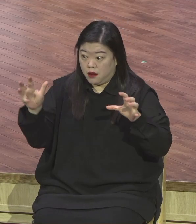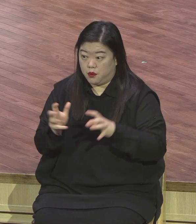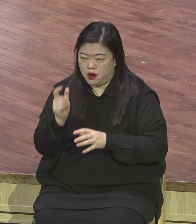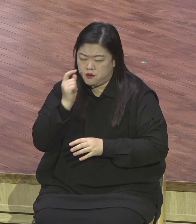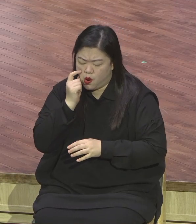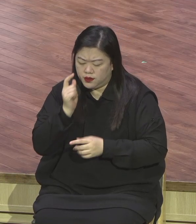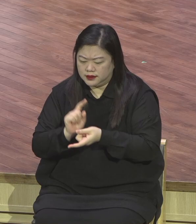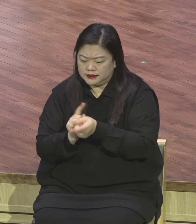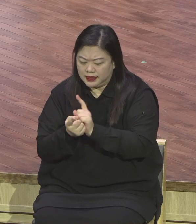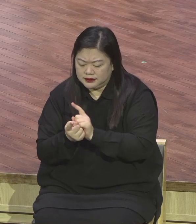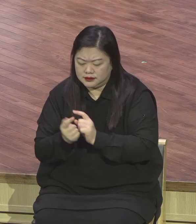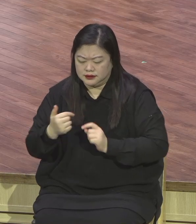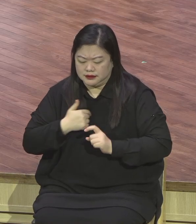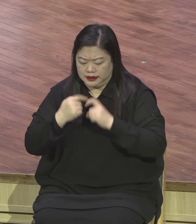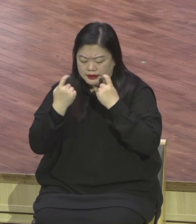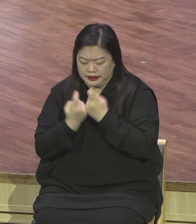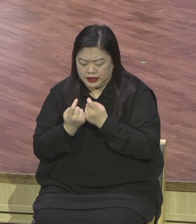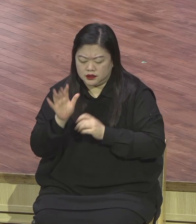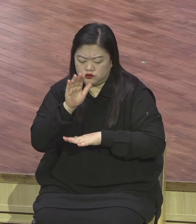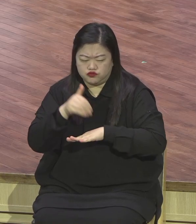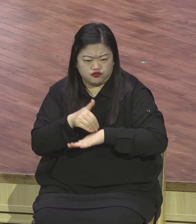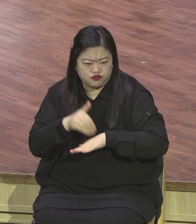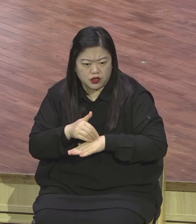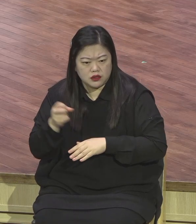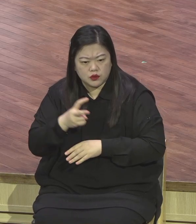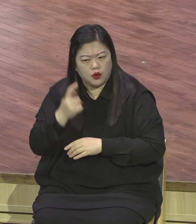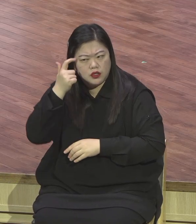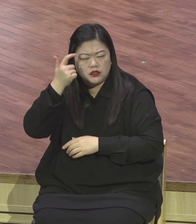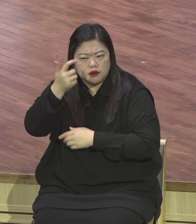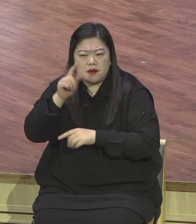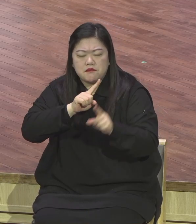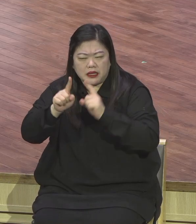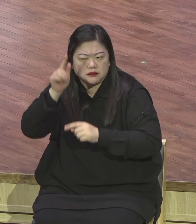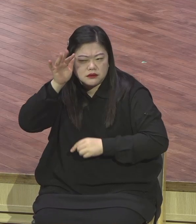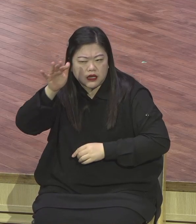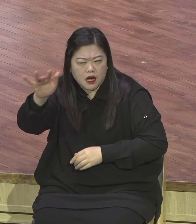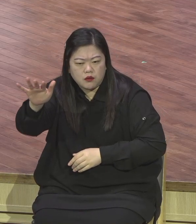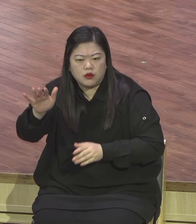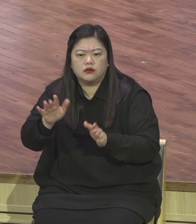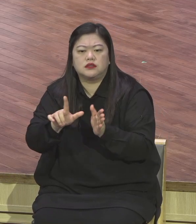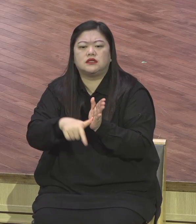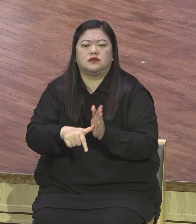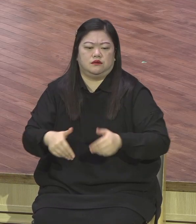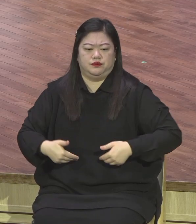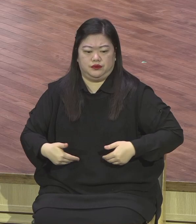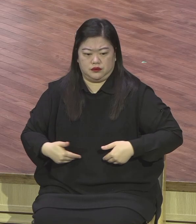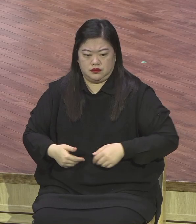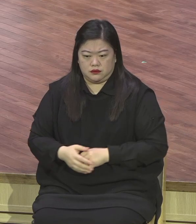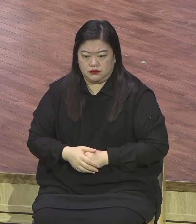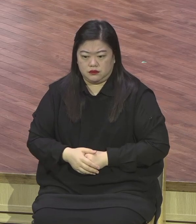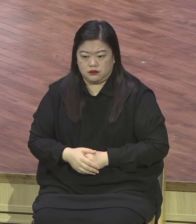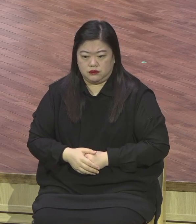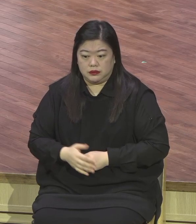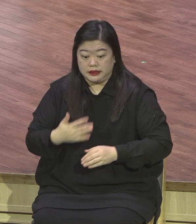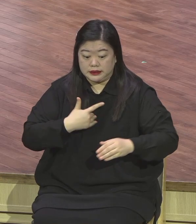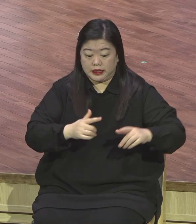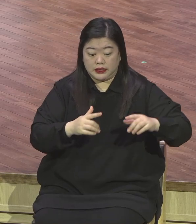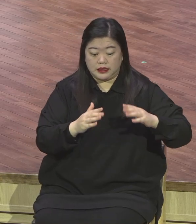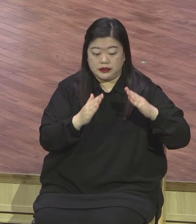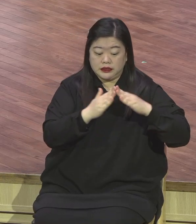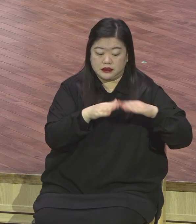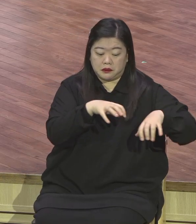삼아야 됩니다. 역경 상황 가운데서도 어떻게 하면 지역을 살리고 어떻게 하면